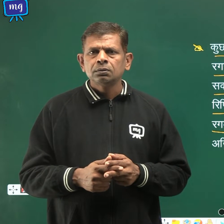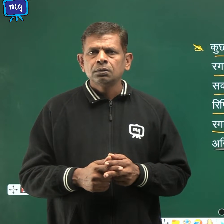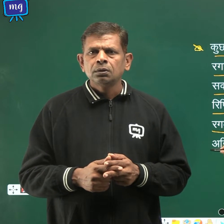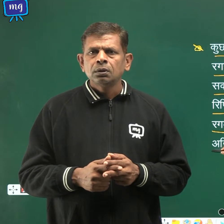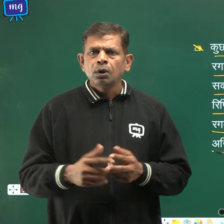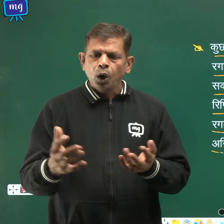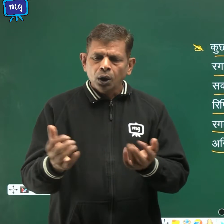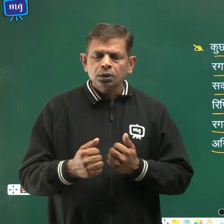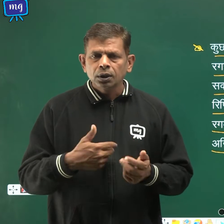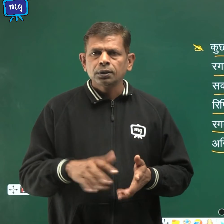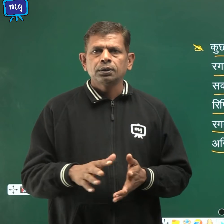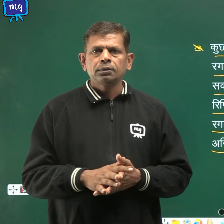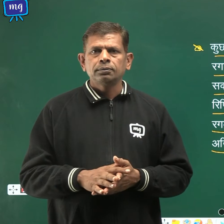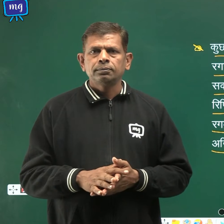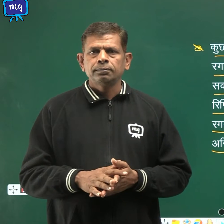अर्जित कर लेता है।